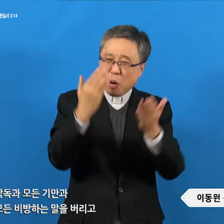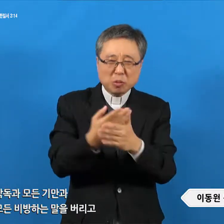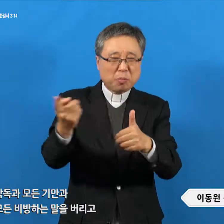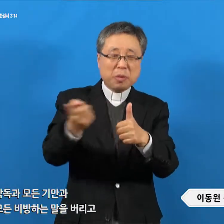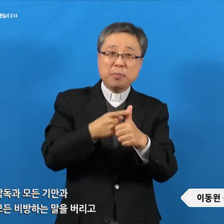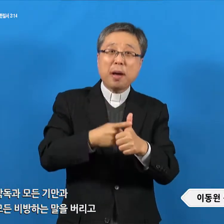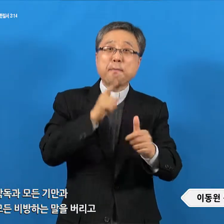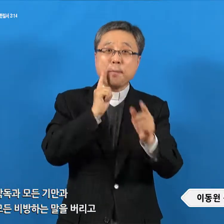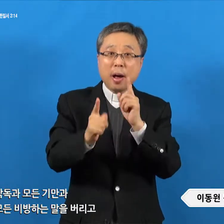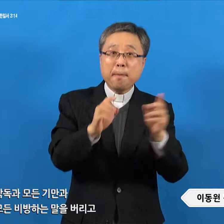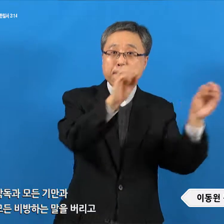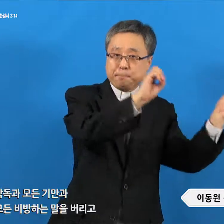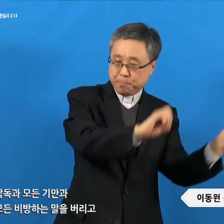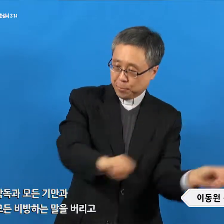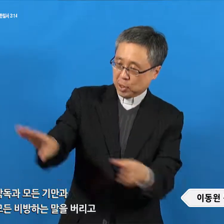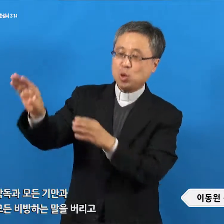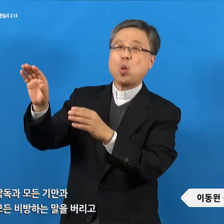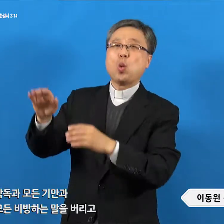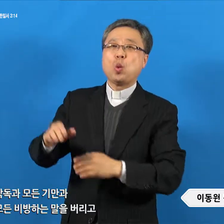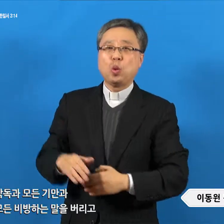비방하는 말을 버리고,